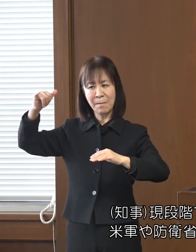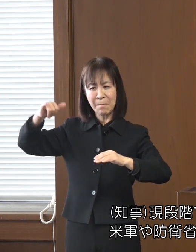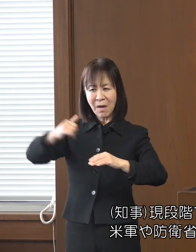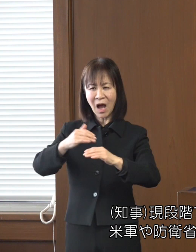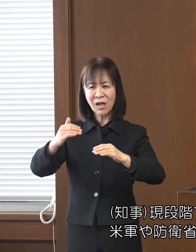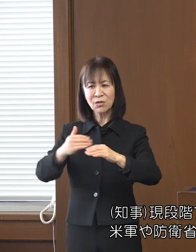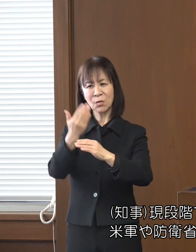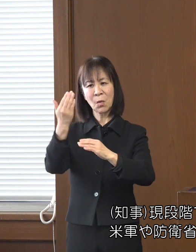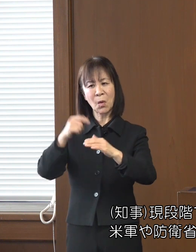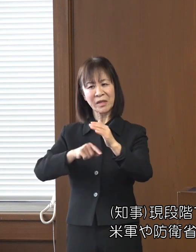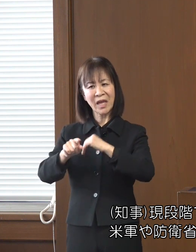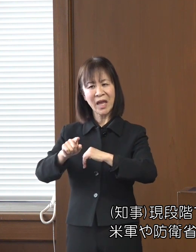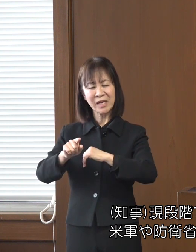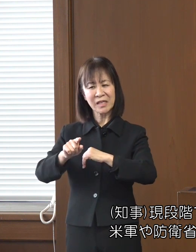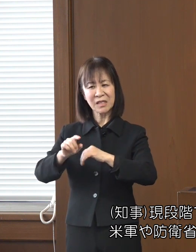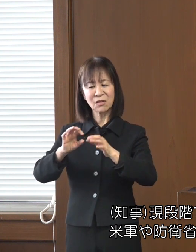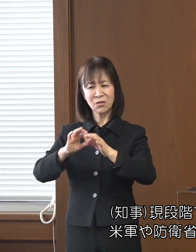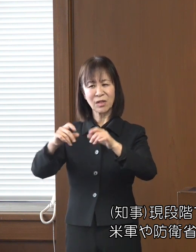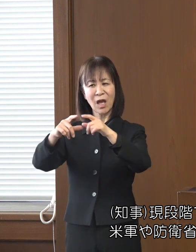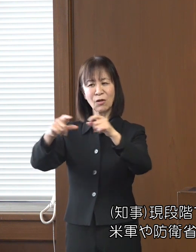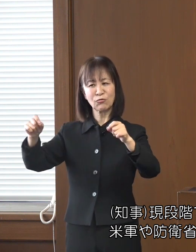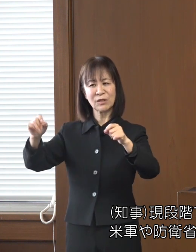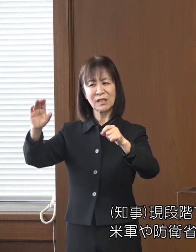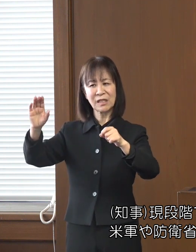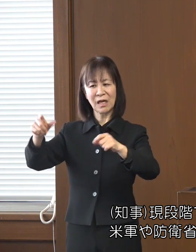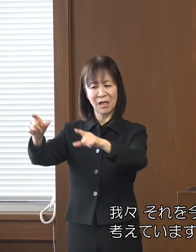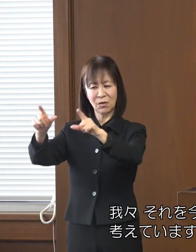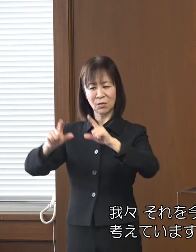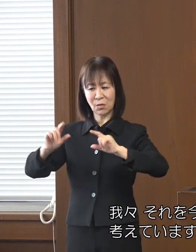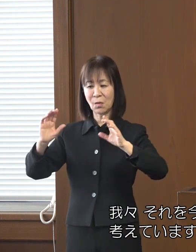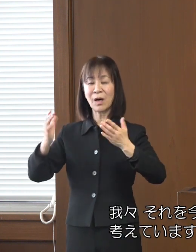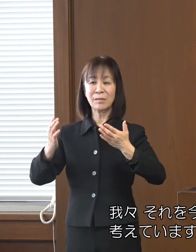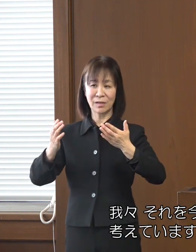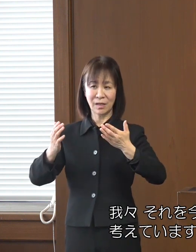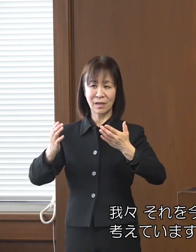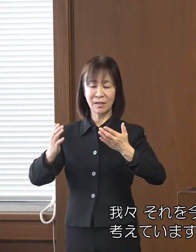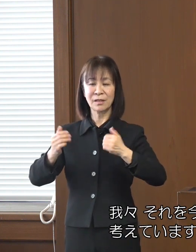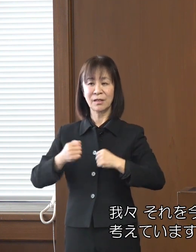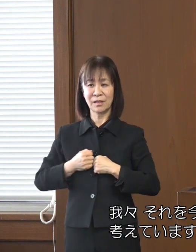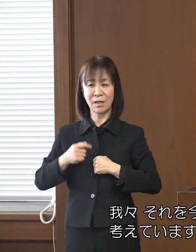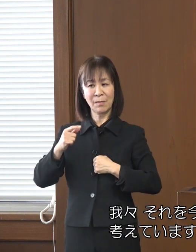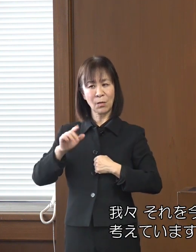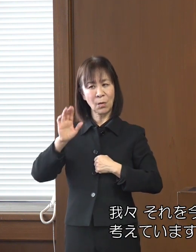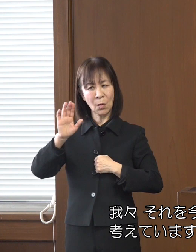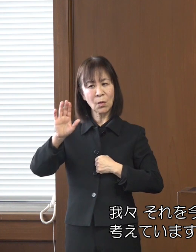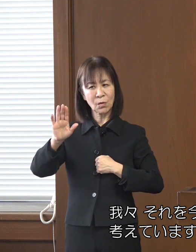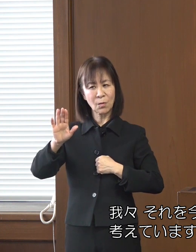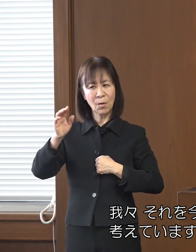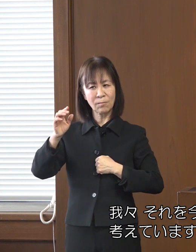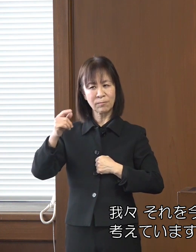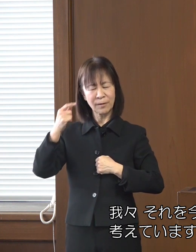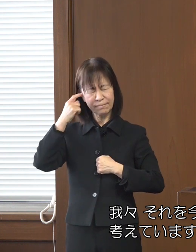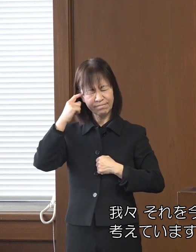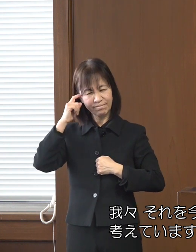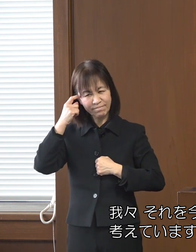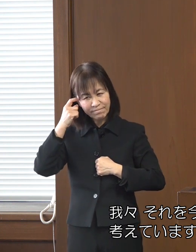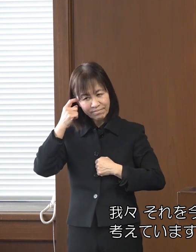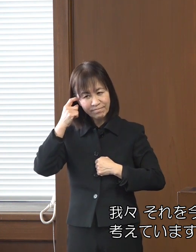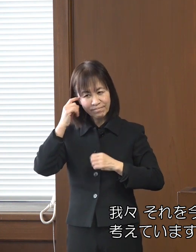軍や防衛省からの情報はございません。まあ、我々はそれを今後とも注視していきたいと考えています